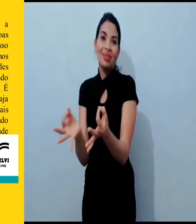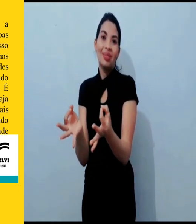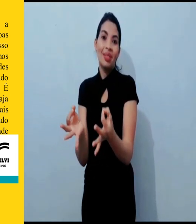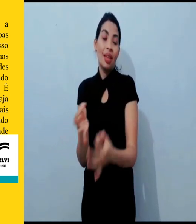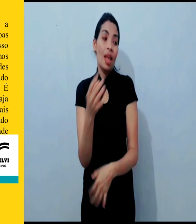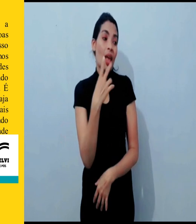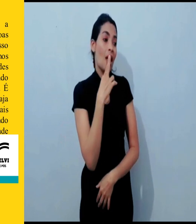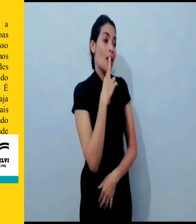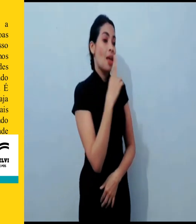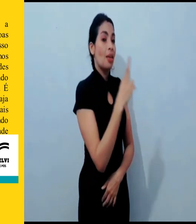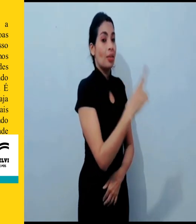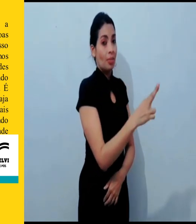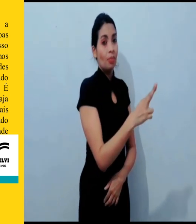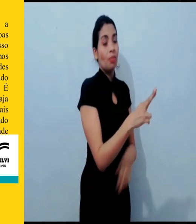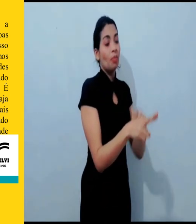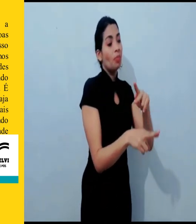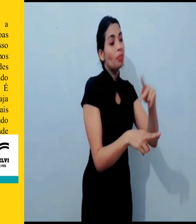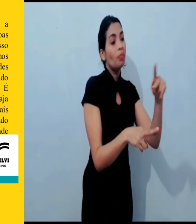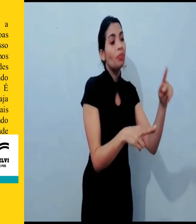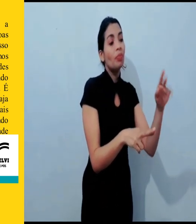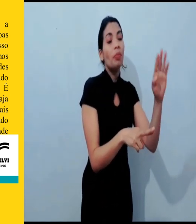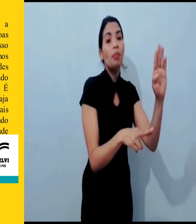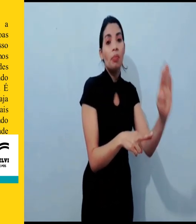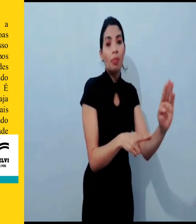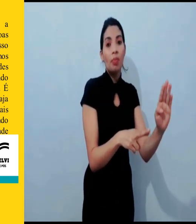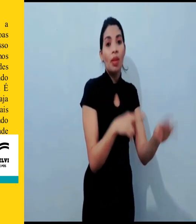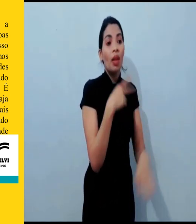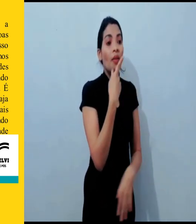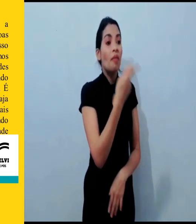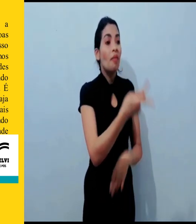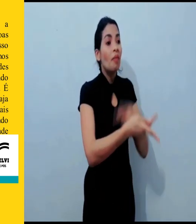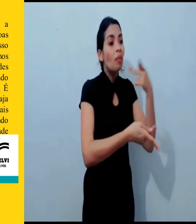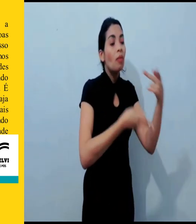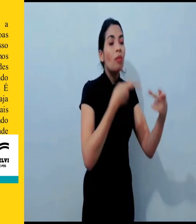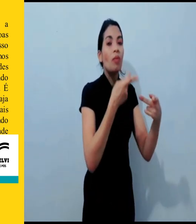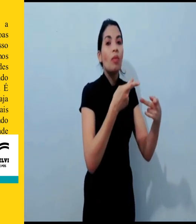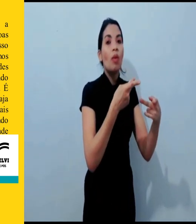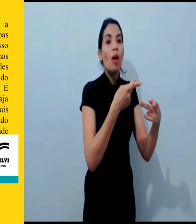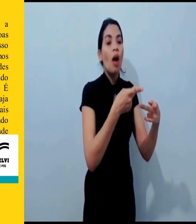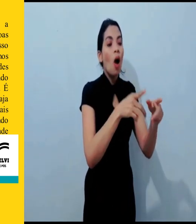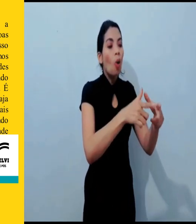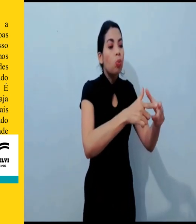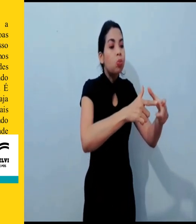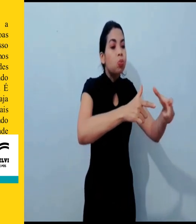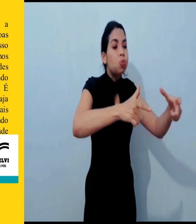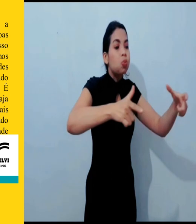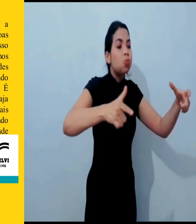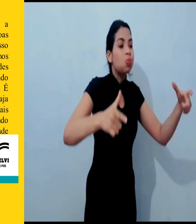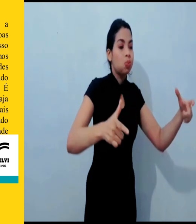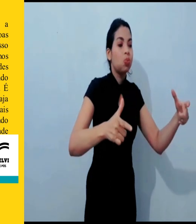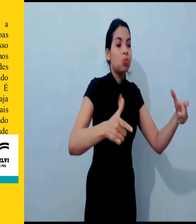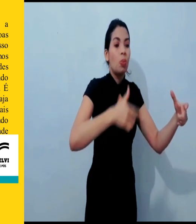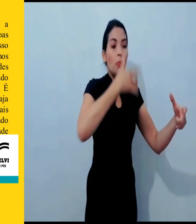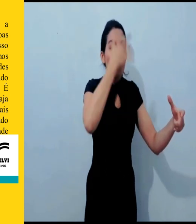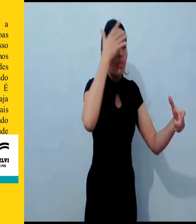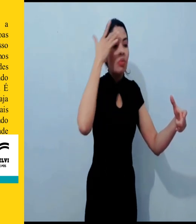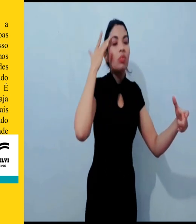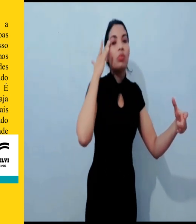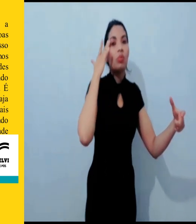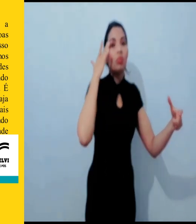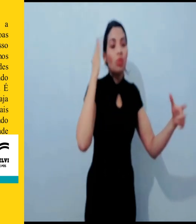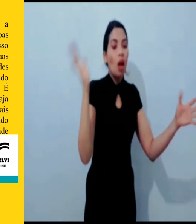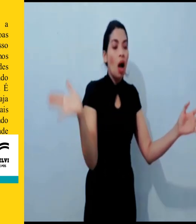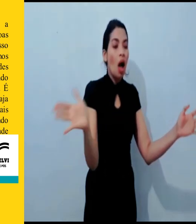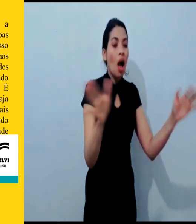que quanto maior a quantidade de pessoas incluídas nesse processo educacional,